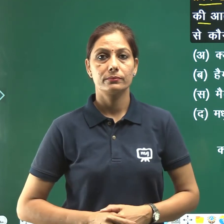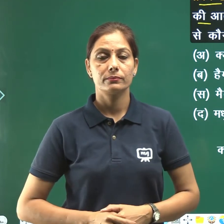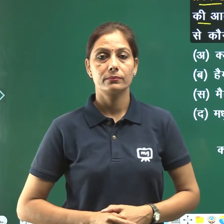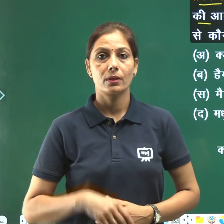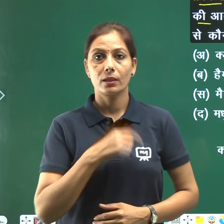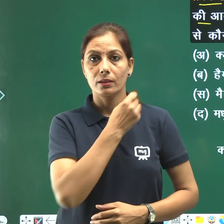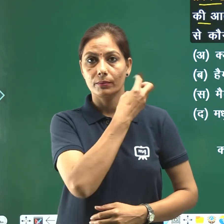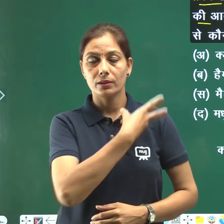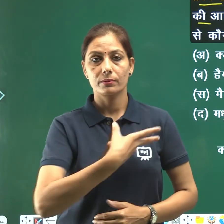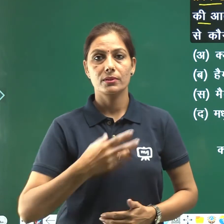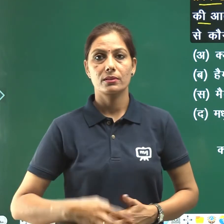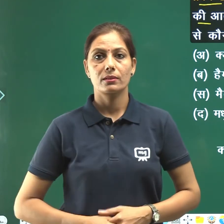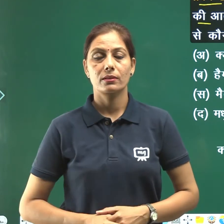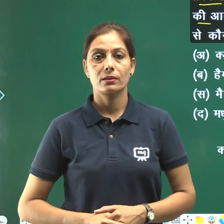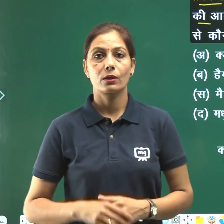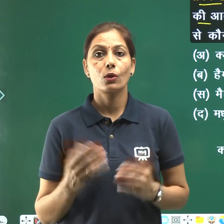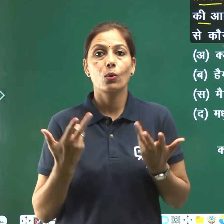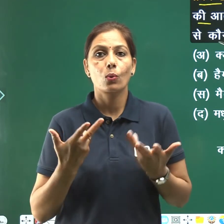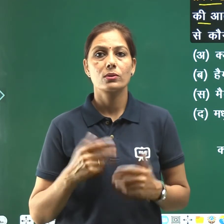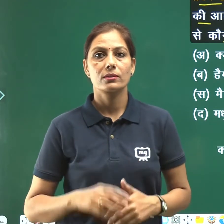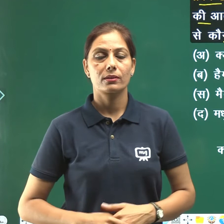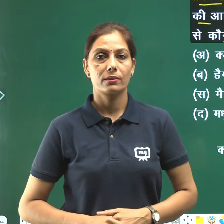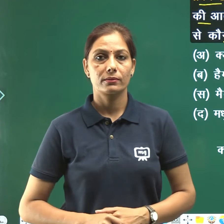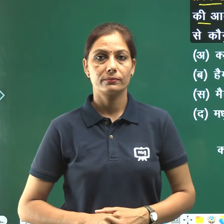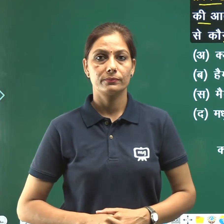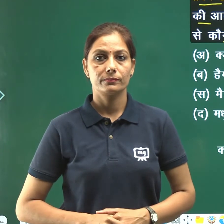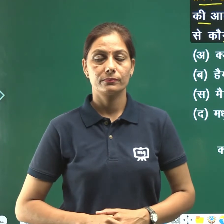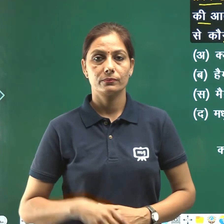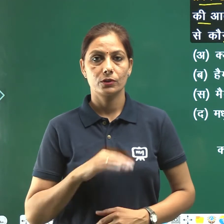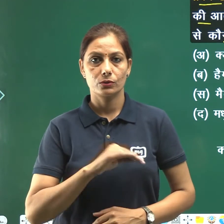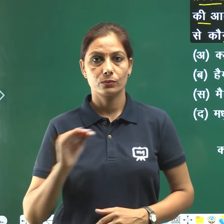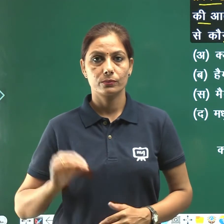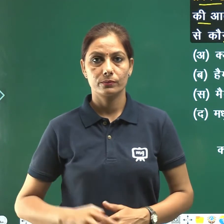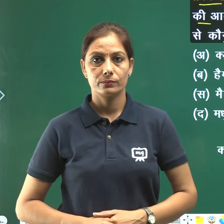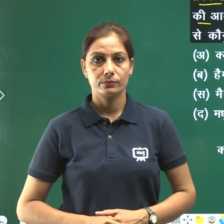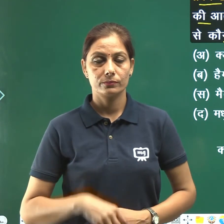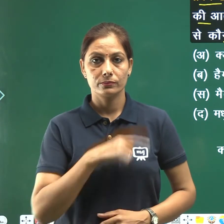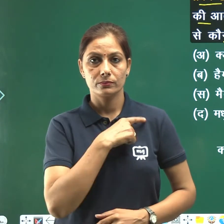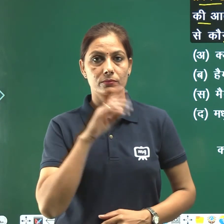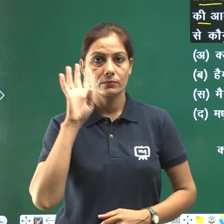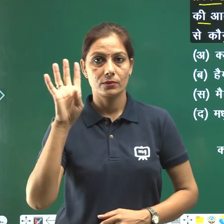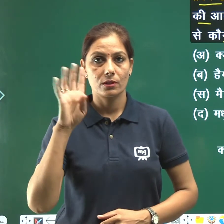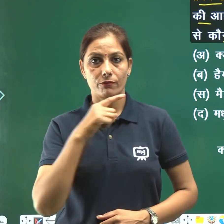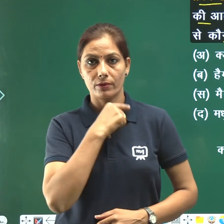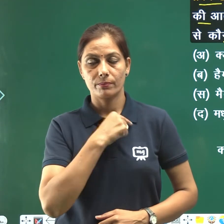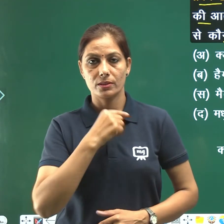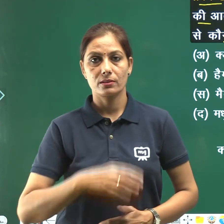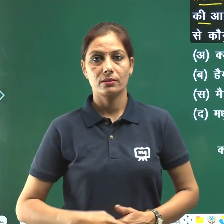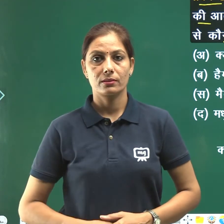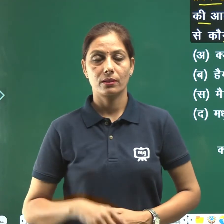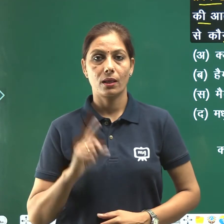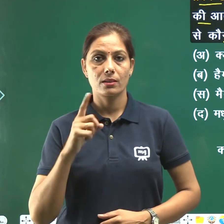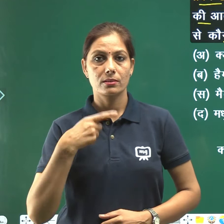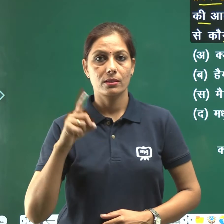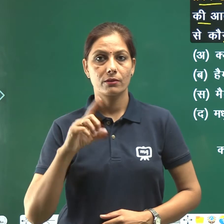निम्नलिखित में से कौन सी है? बच्चों, इन 4 विकल्प में से